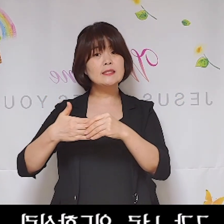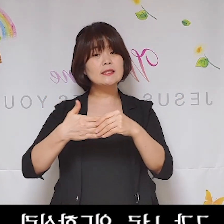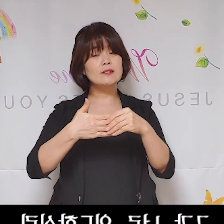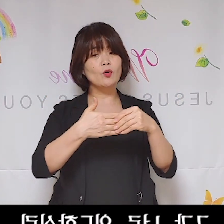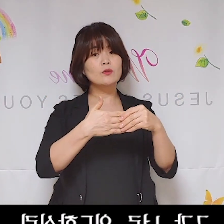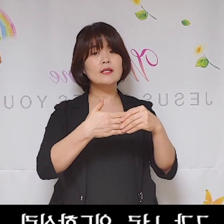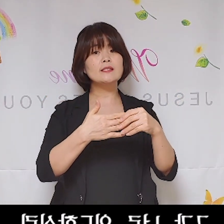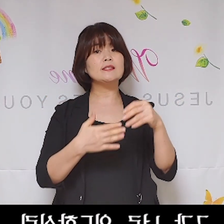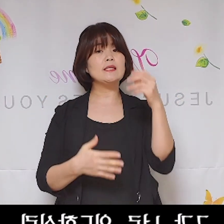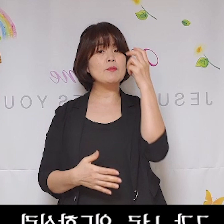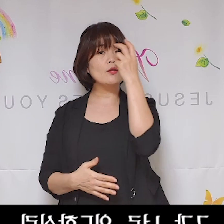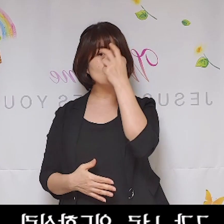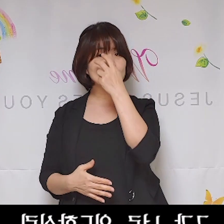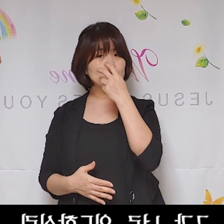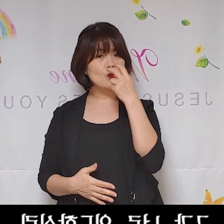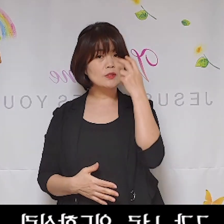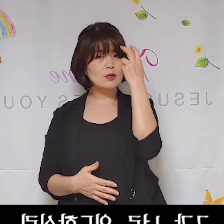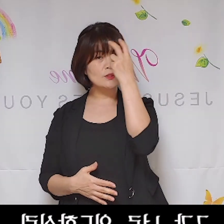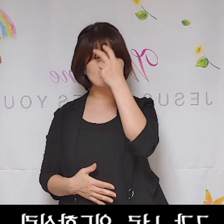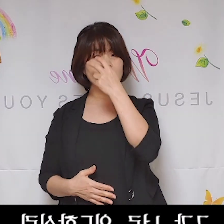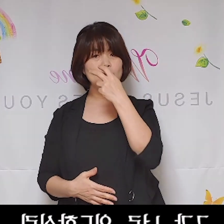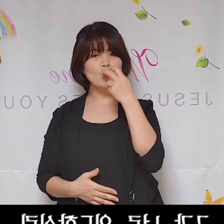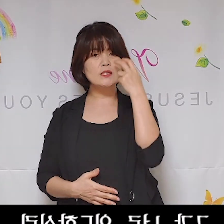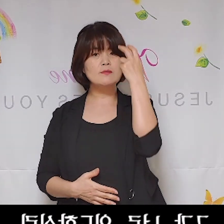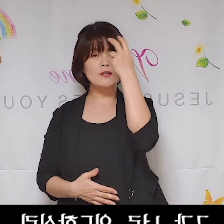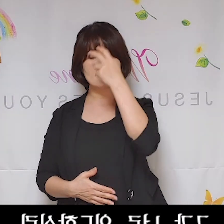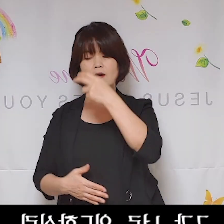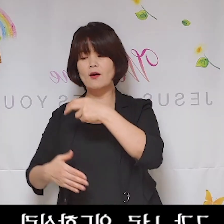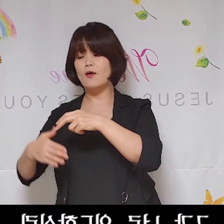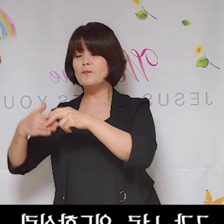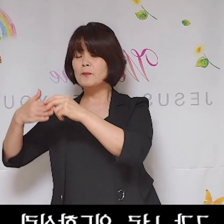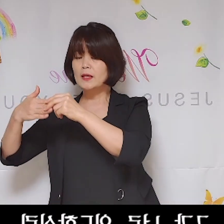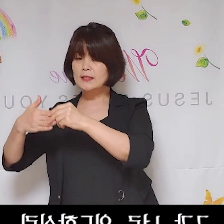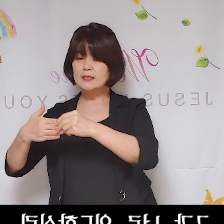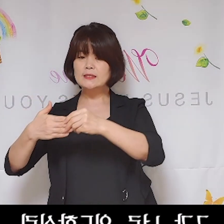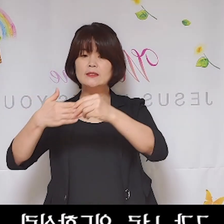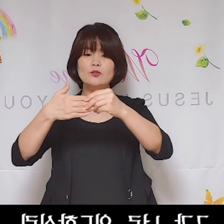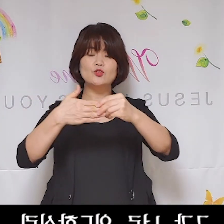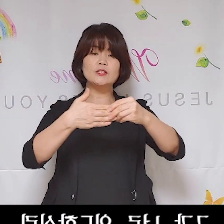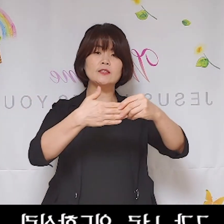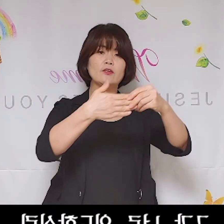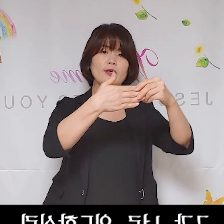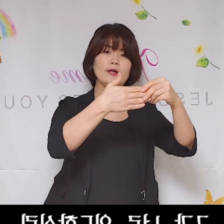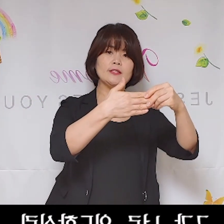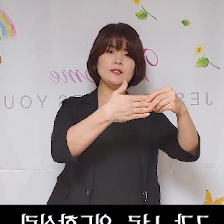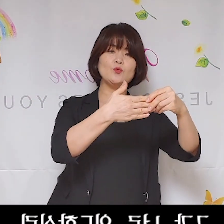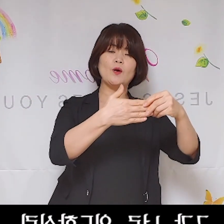이끄시는데 어떻게 이끄시냐면 눈동자로 지켜보시면서 이끌어 주시는 거예요.